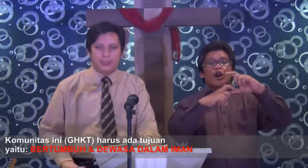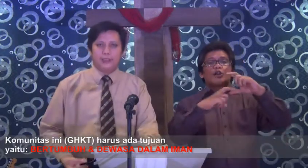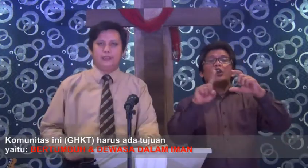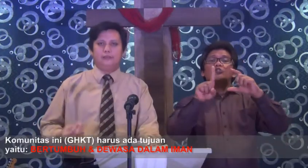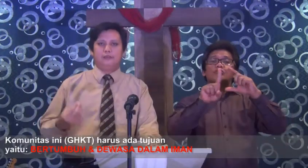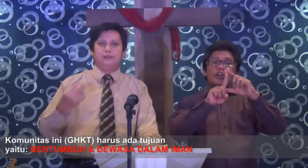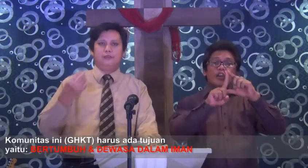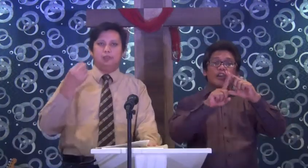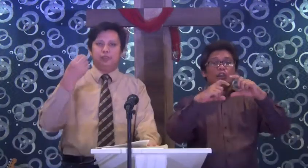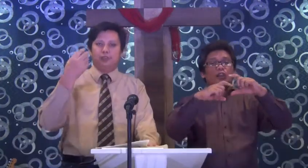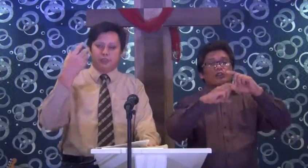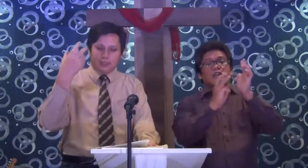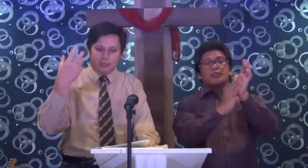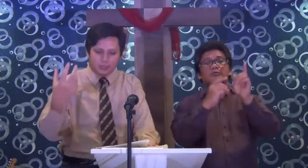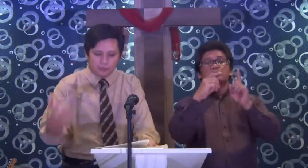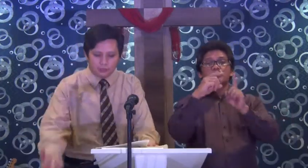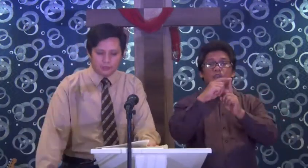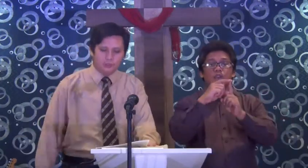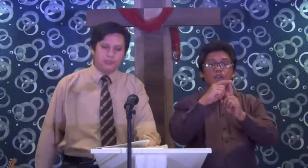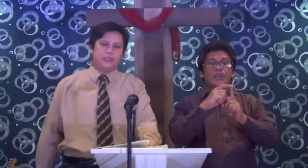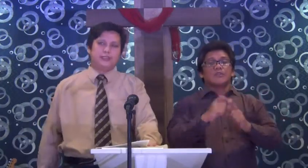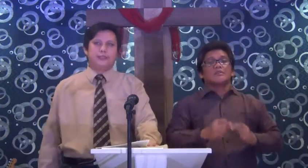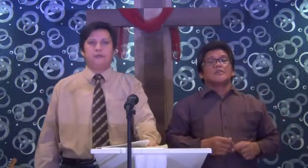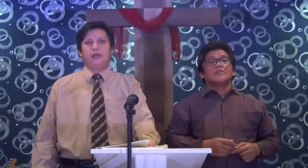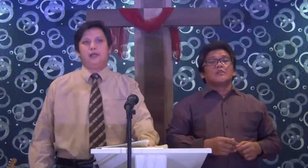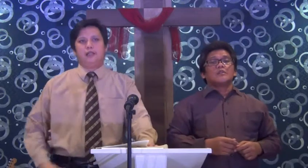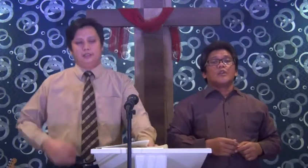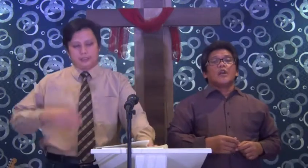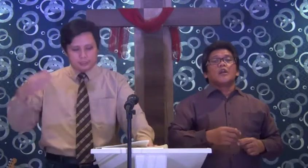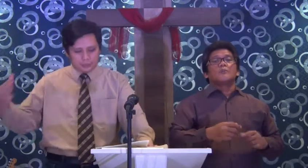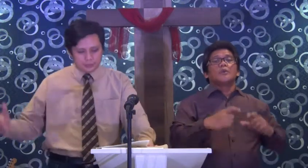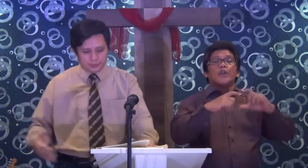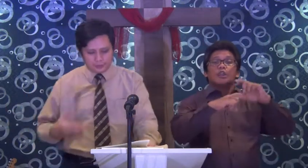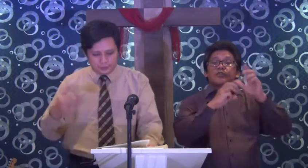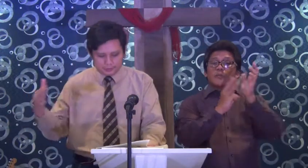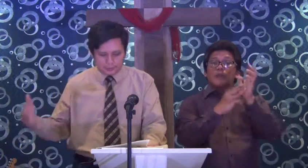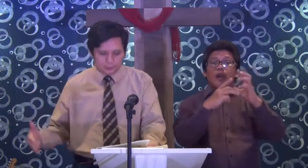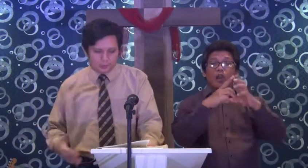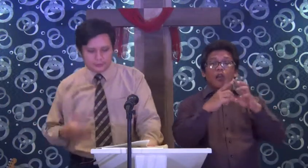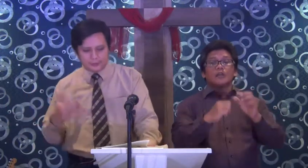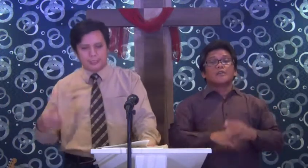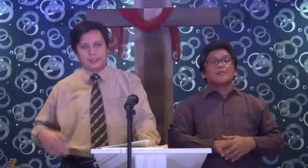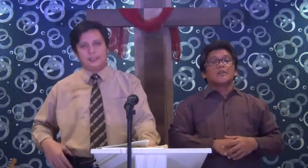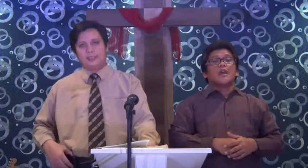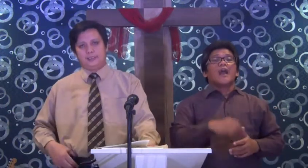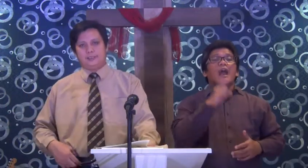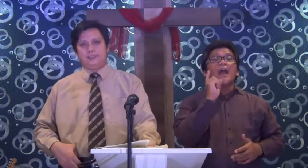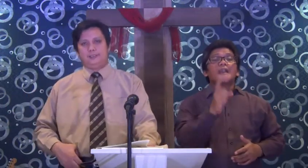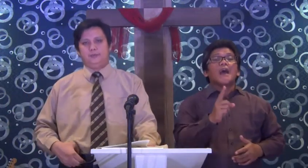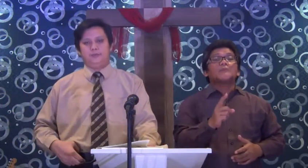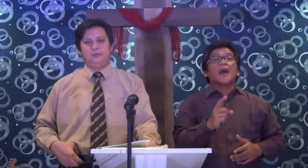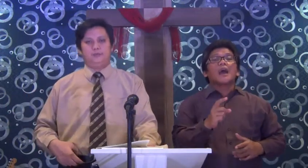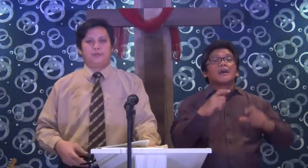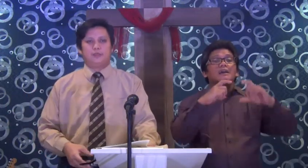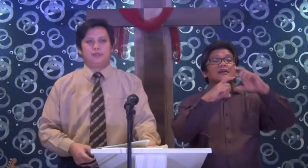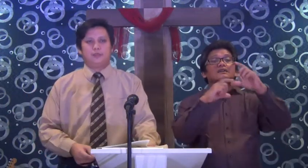SMP, sekian tahun lulus di SMA, dan selanjutnya. Dia punya sasaran yang jelas.